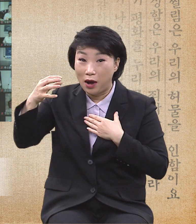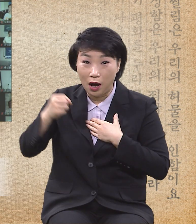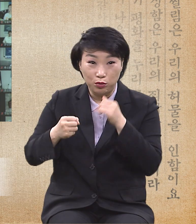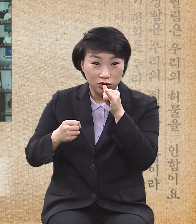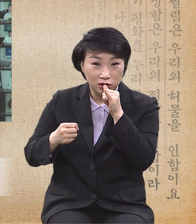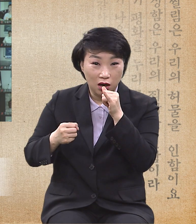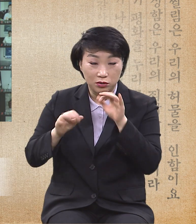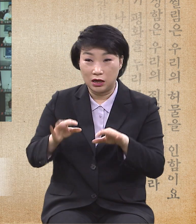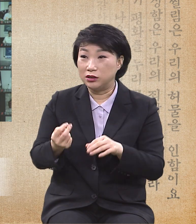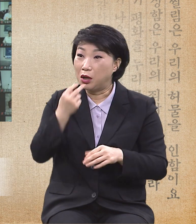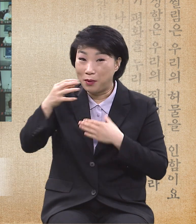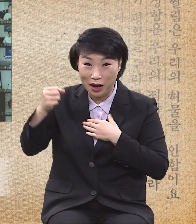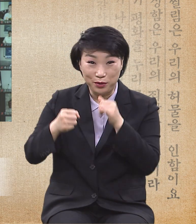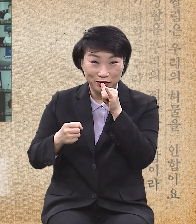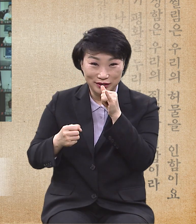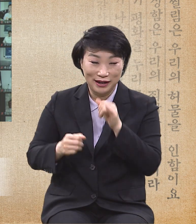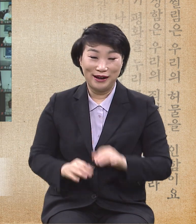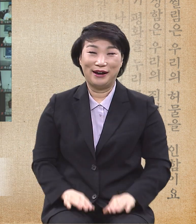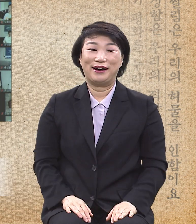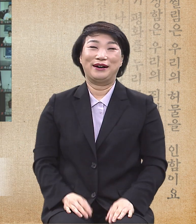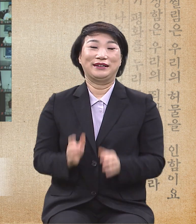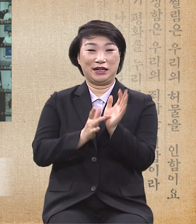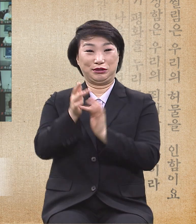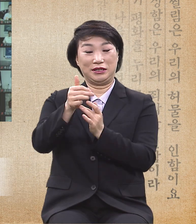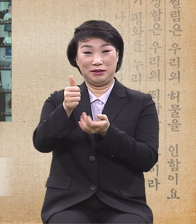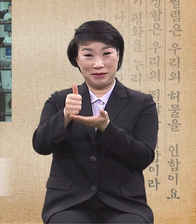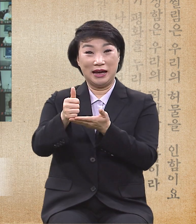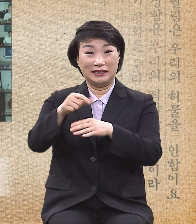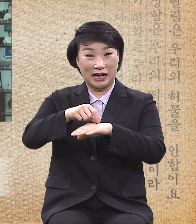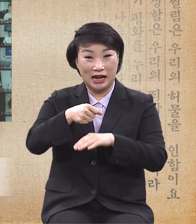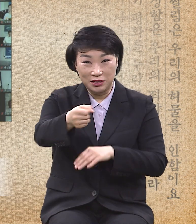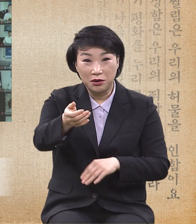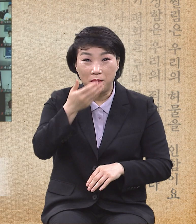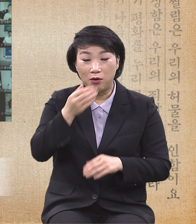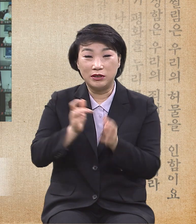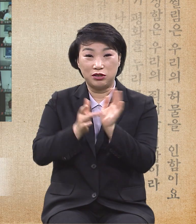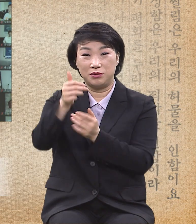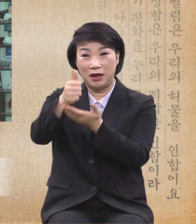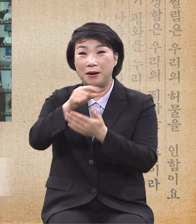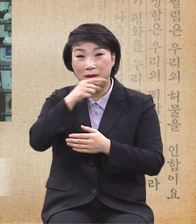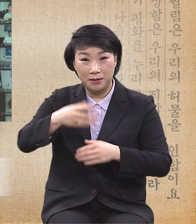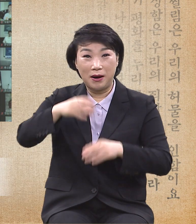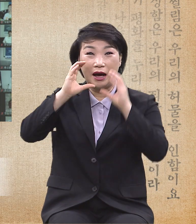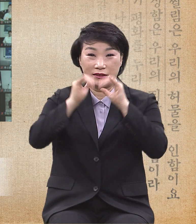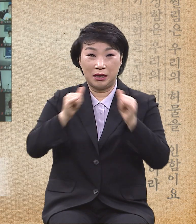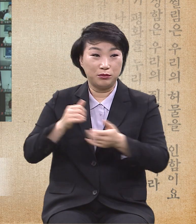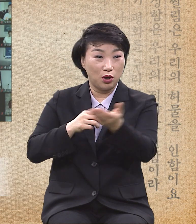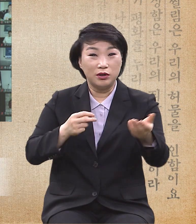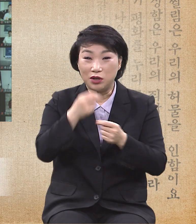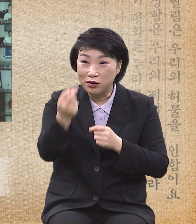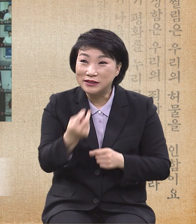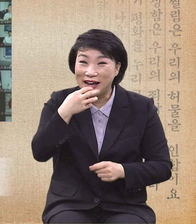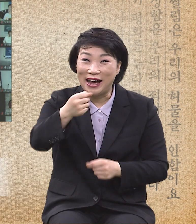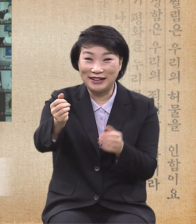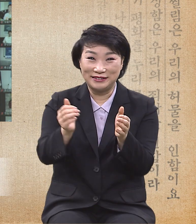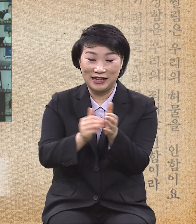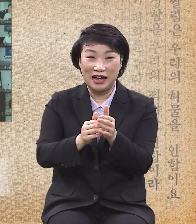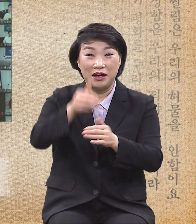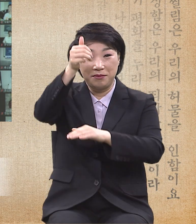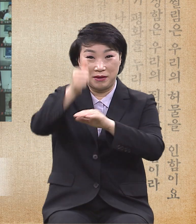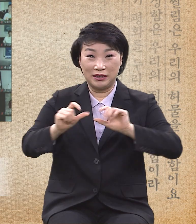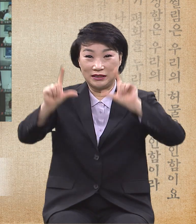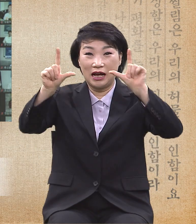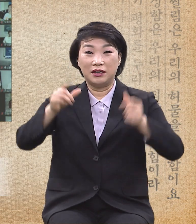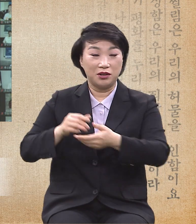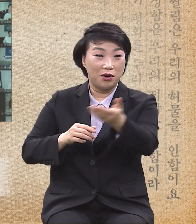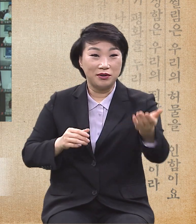있다. 생명이 있다. 내 살을 먹고 내 피를 마시는 자는 영생을 가졌고 마지막